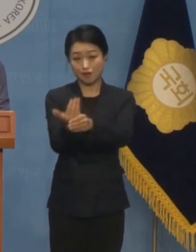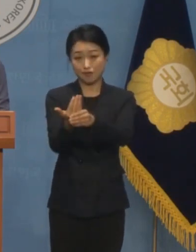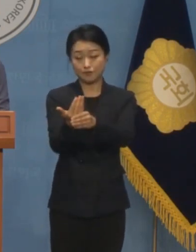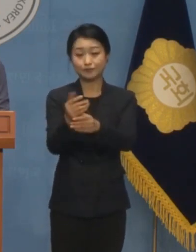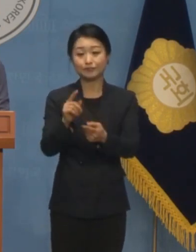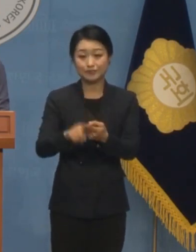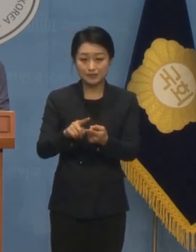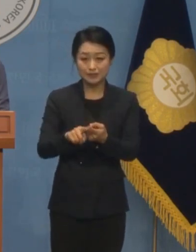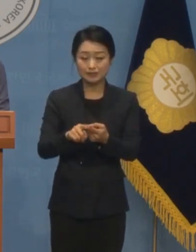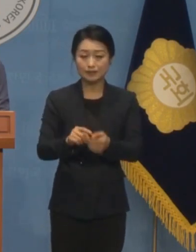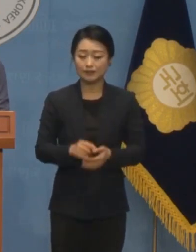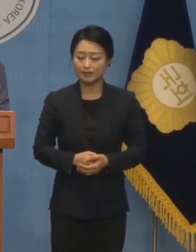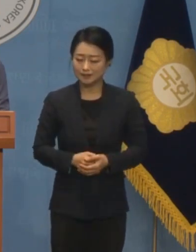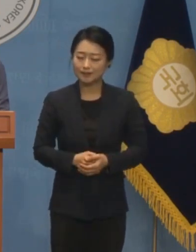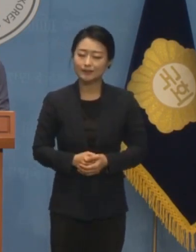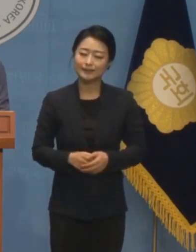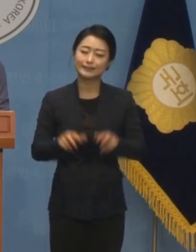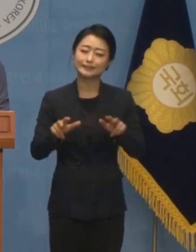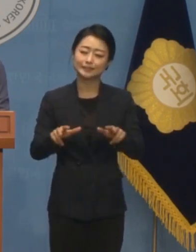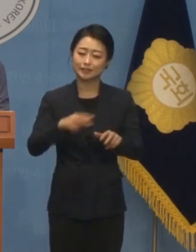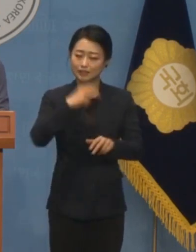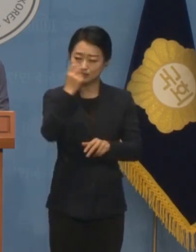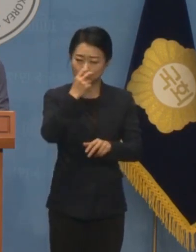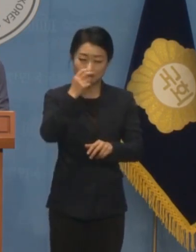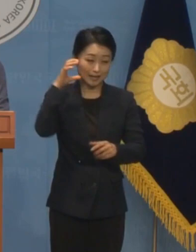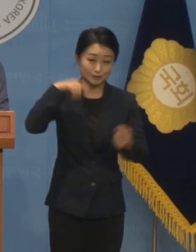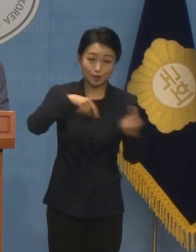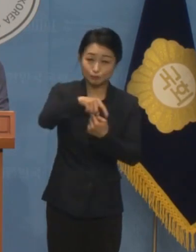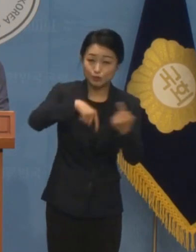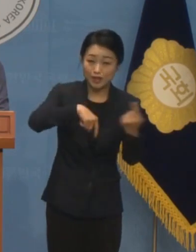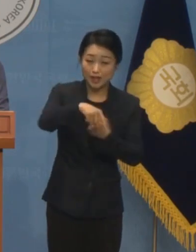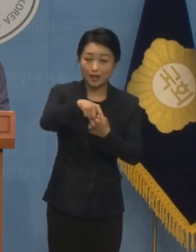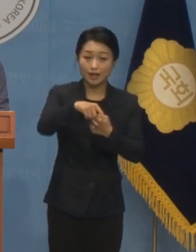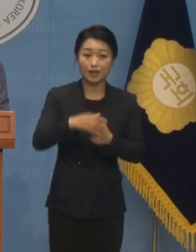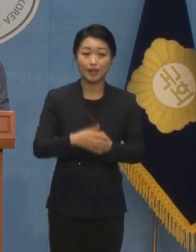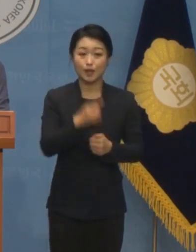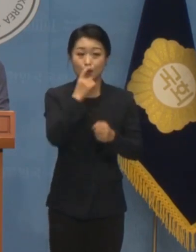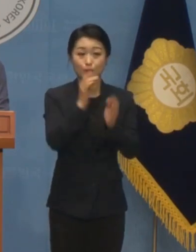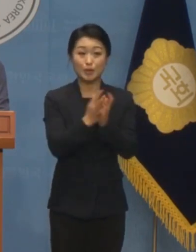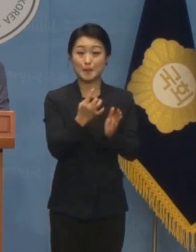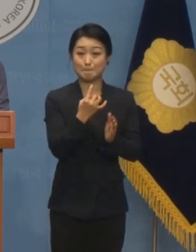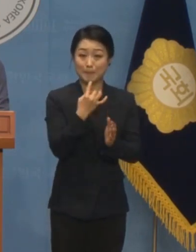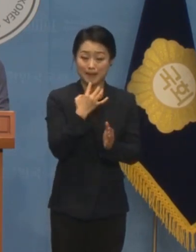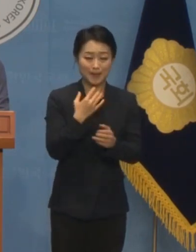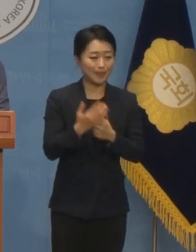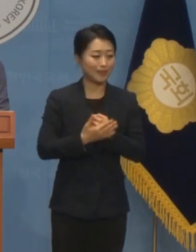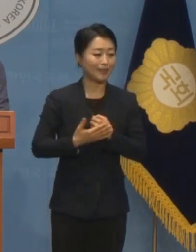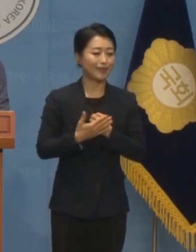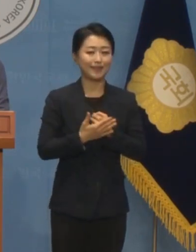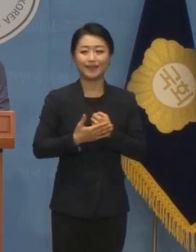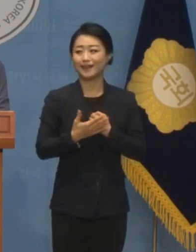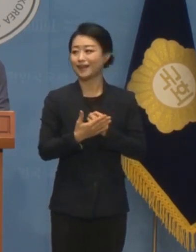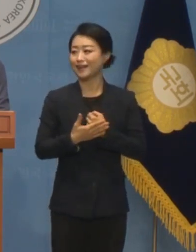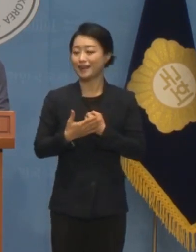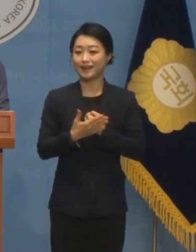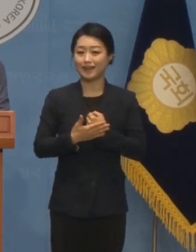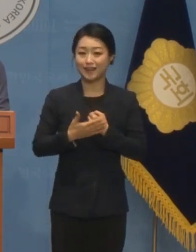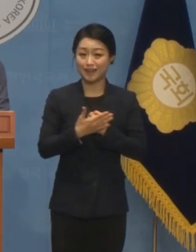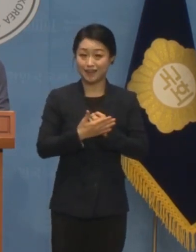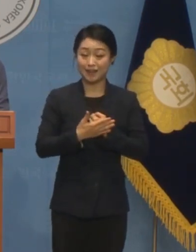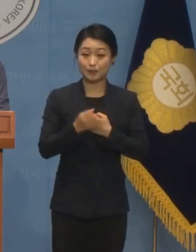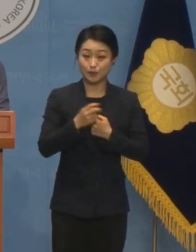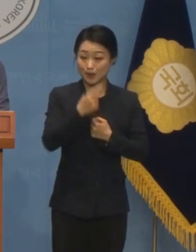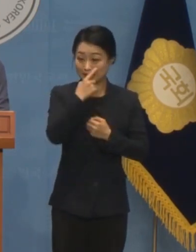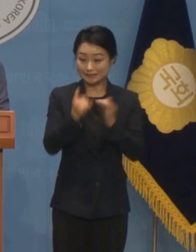사건을 앞에 두고 있는 이참에 아직도 본인만 빠져나가겠다고, 그것도 완강히